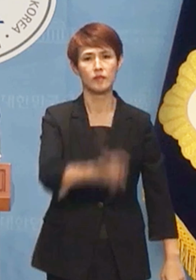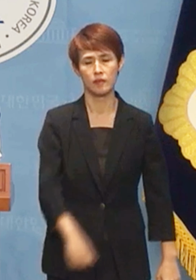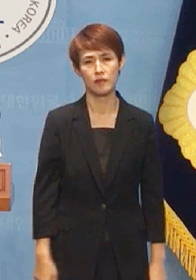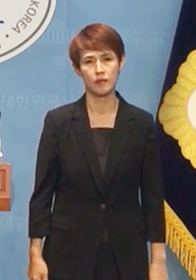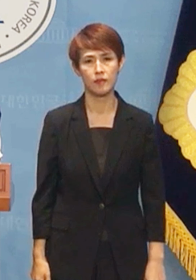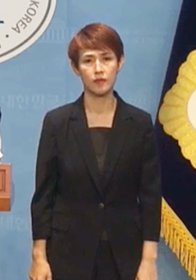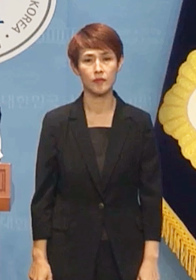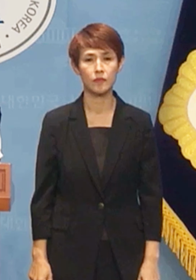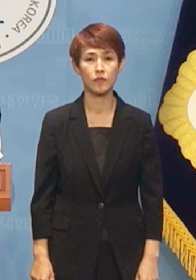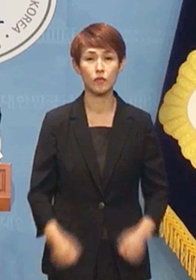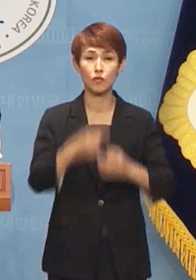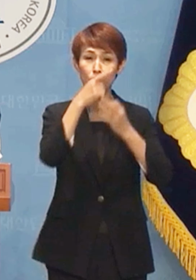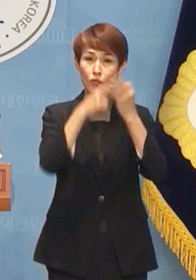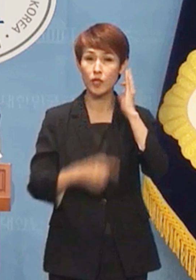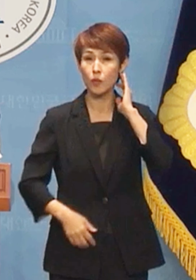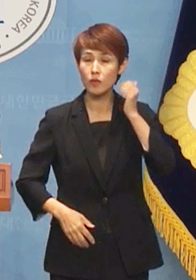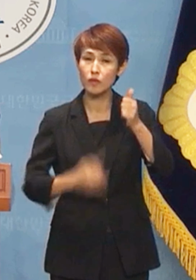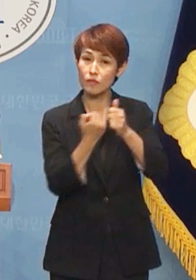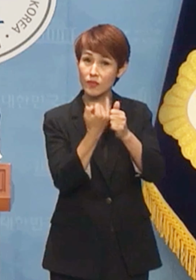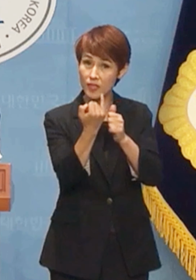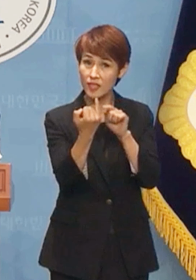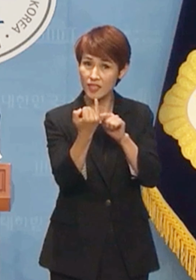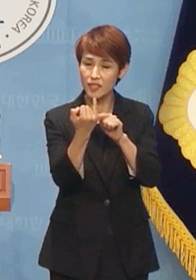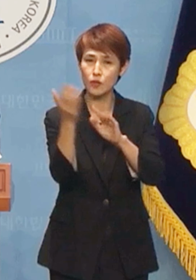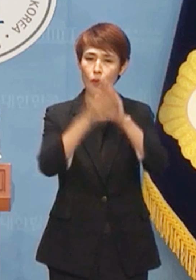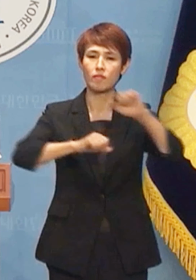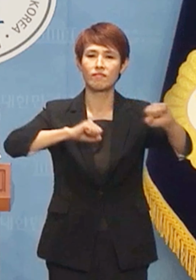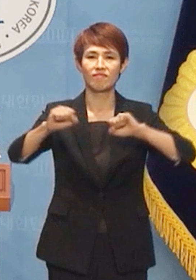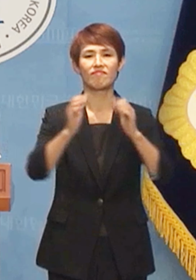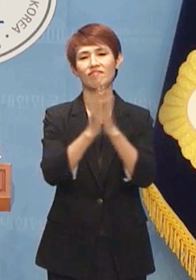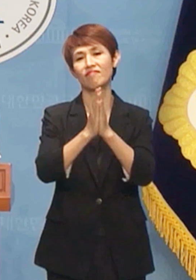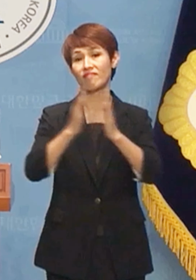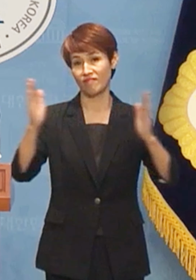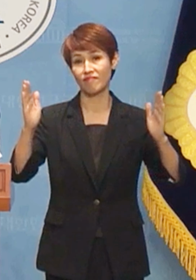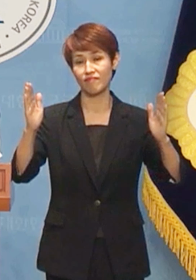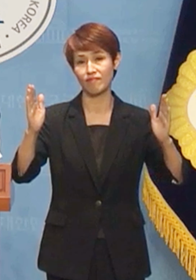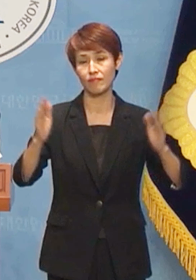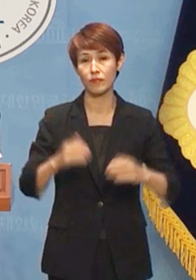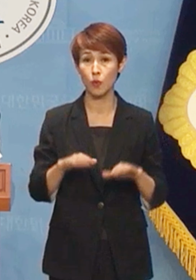검찰이다 윤 대통 부인 김건희 여사가 드디어 공식일정을 시작했습니다